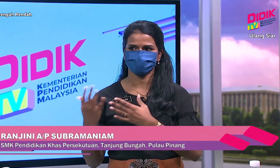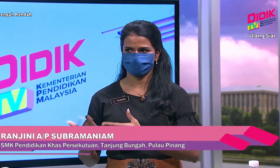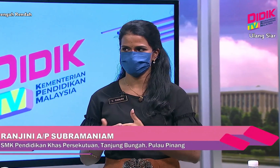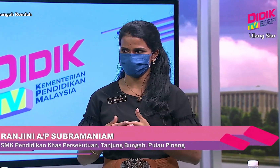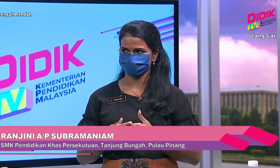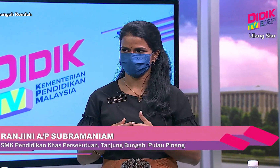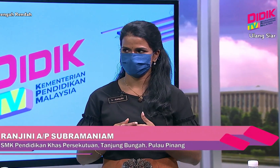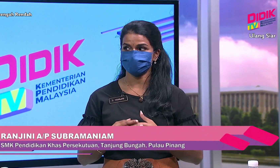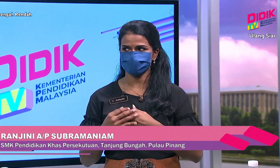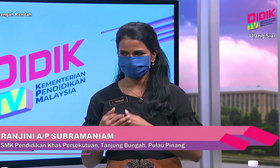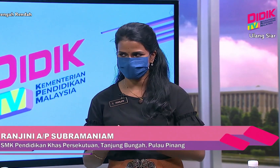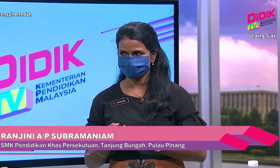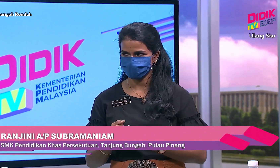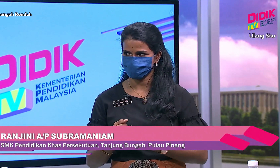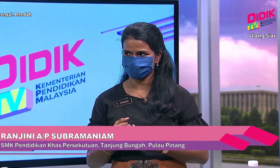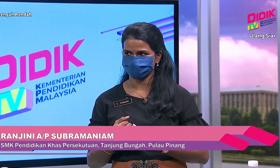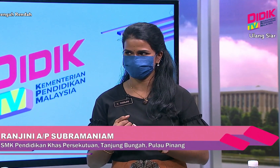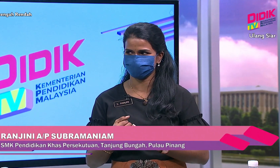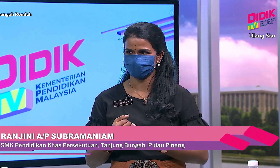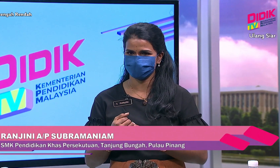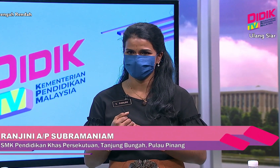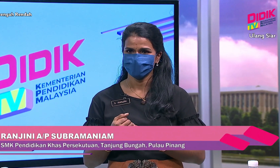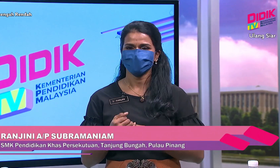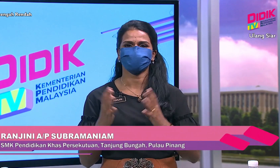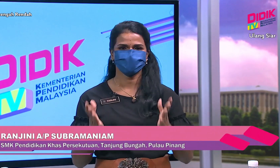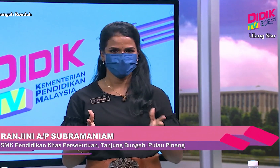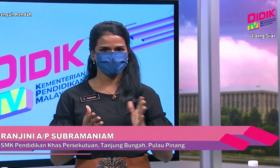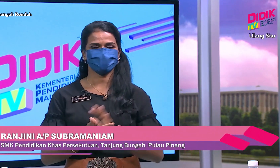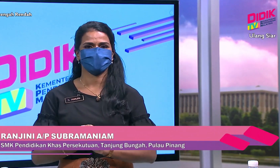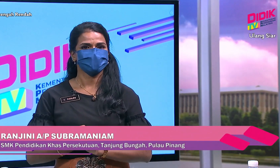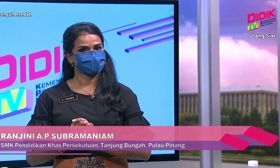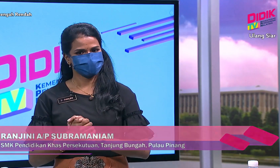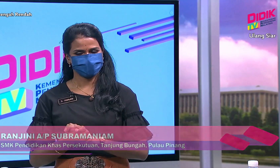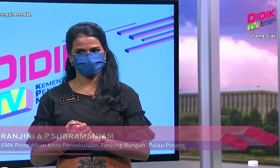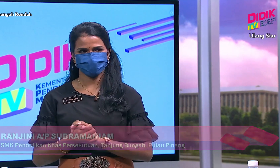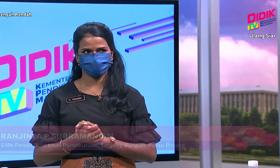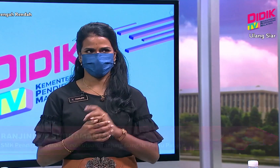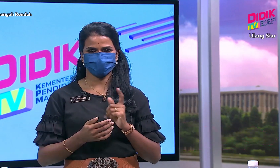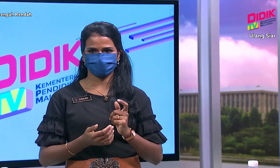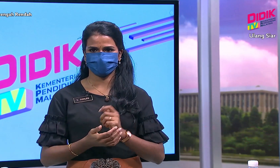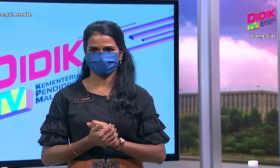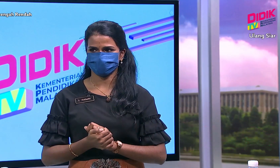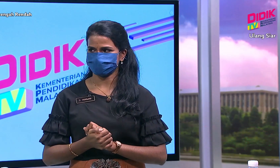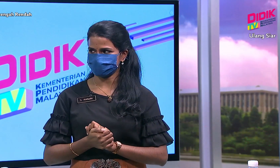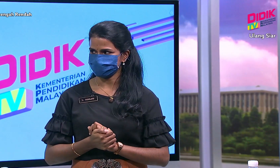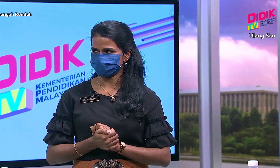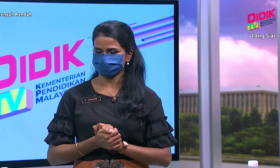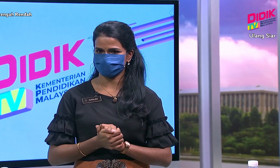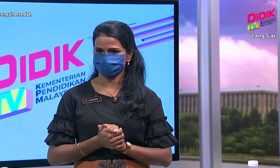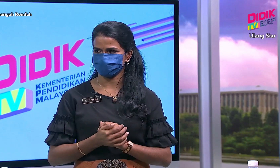Ellie juga. Nanti saya akan tanya Ellie juga. Alamak. Okey, saya rasa apa kata kalau saya tanya pelajar